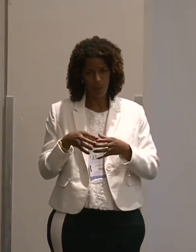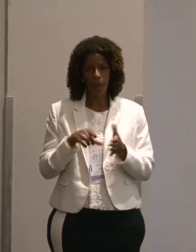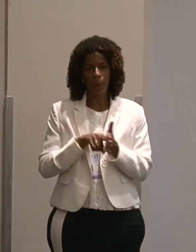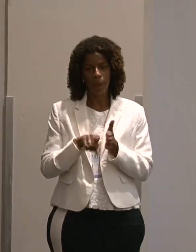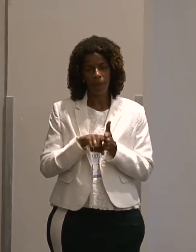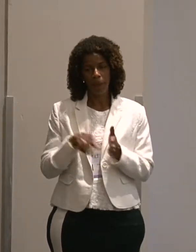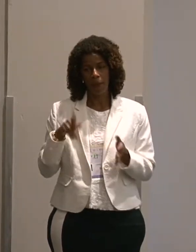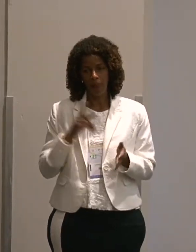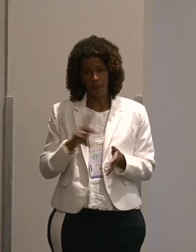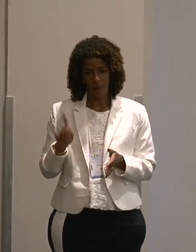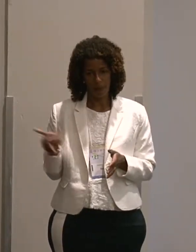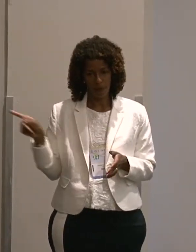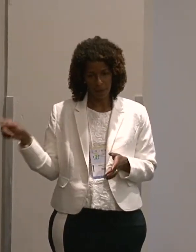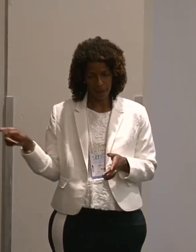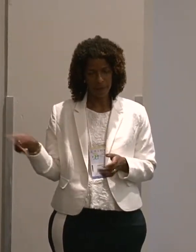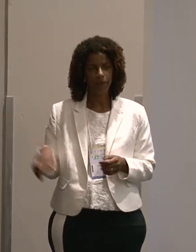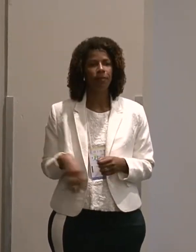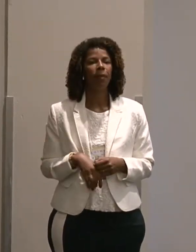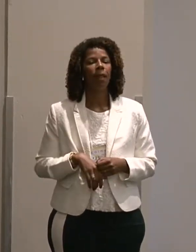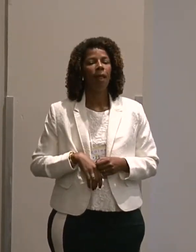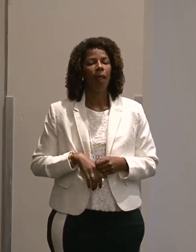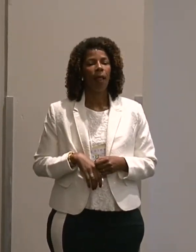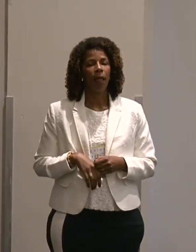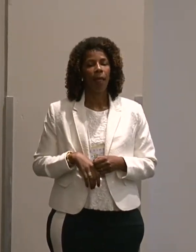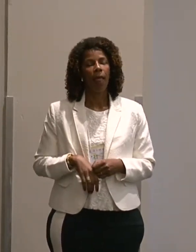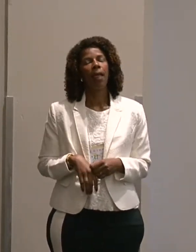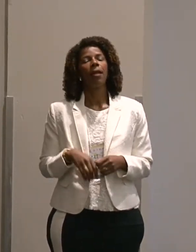Eu estudo no grupo de pesquisa com a minha professora.